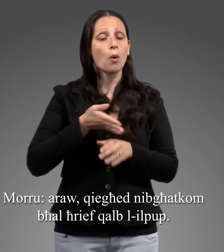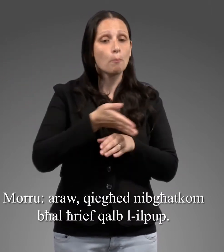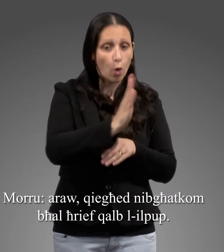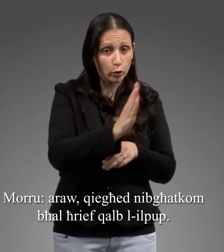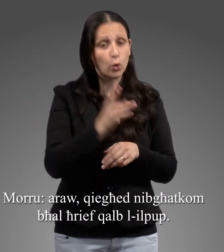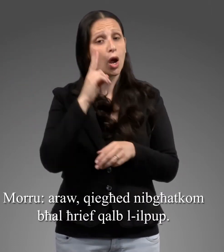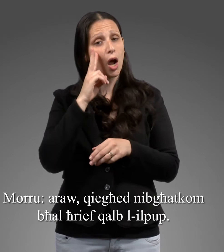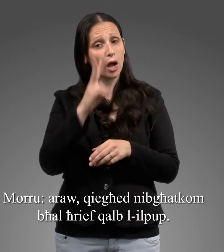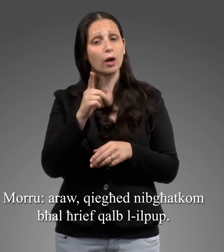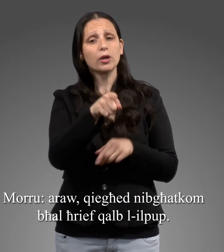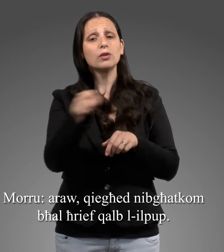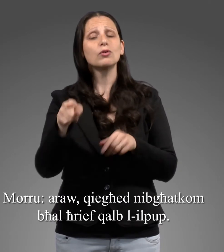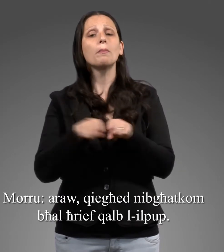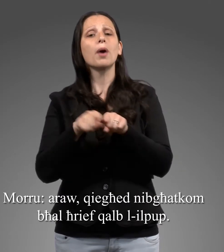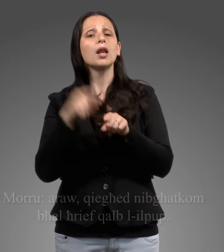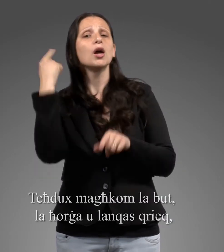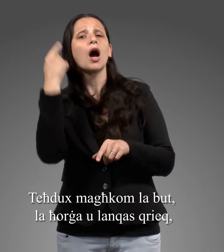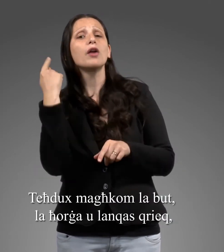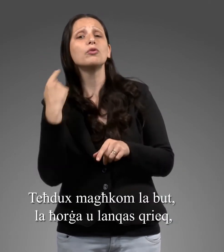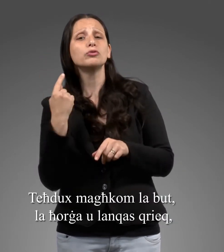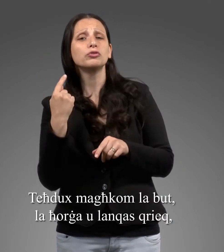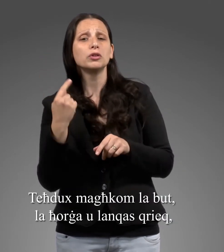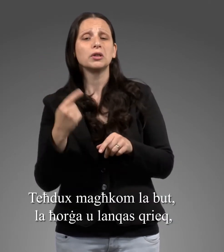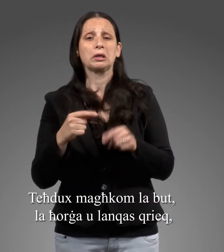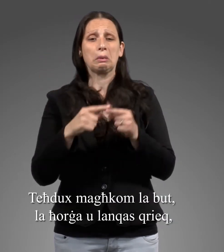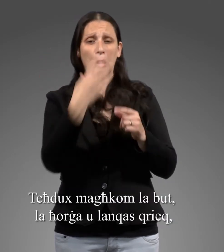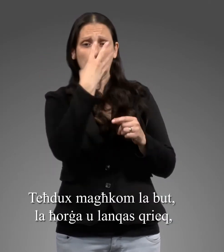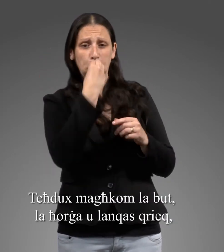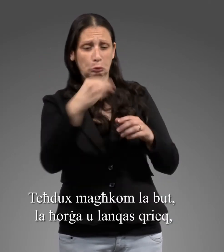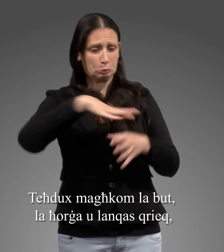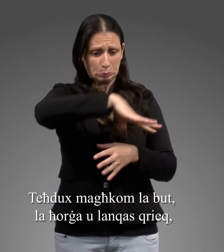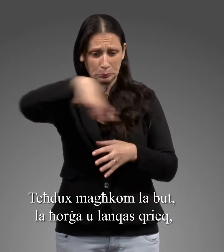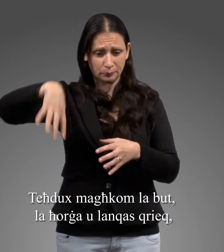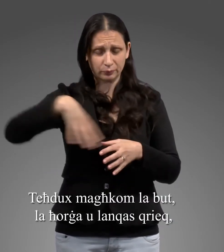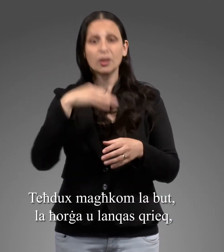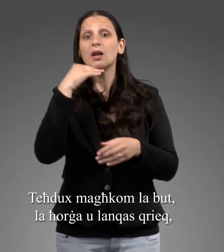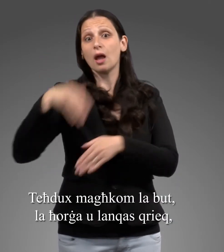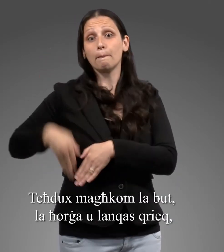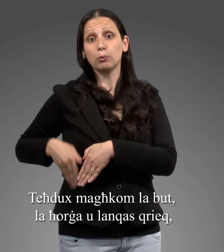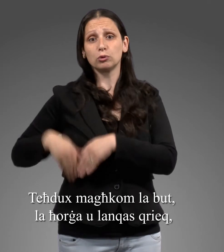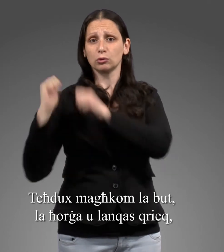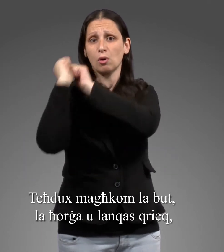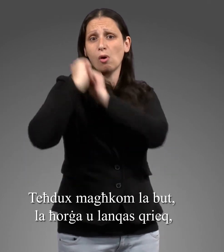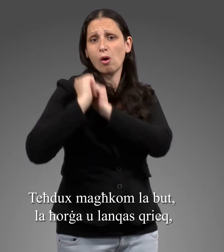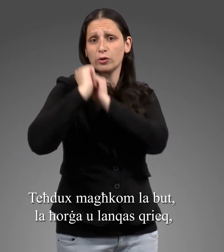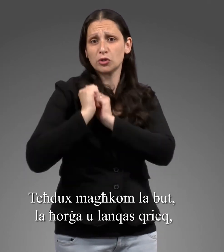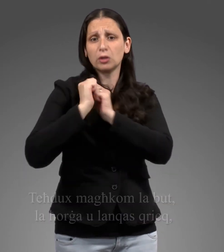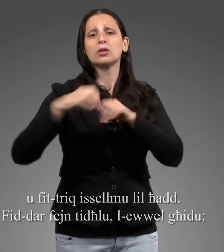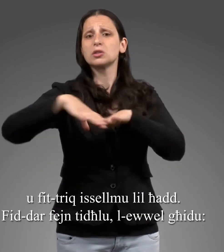nibgħatkom bħal ħrief qalb lill-pup. Teħdux magħkom labut, laħorġa u lanqas qriq, u